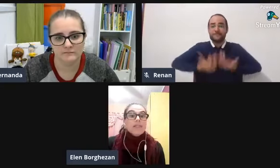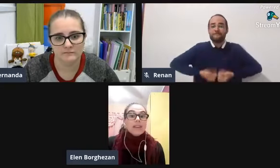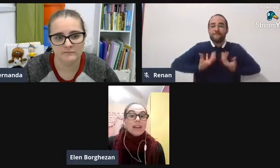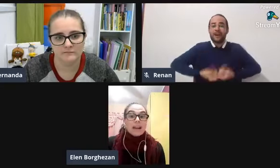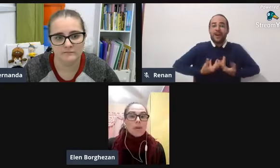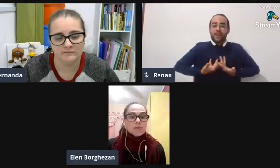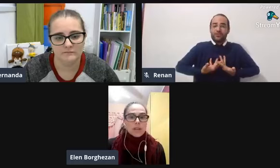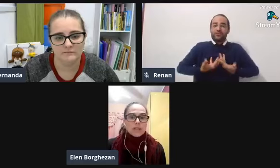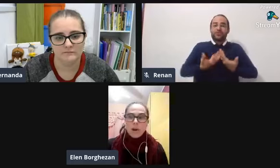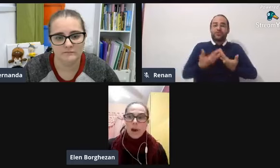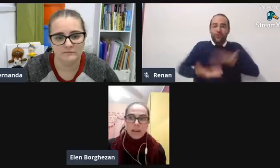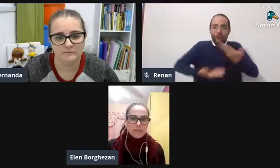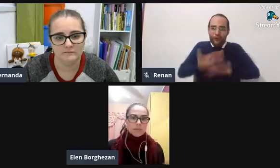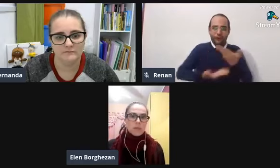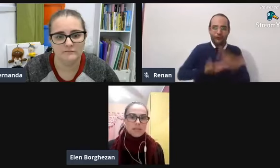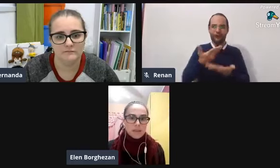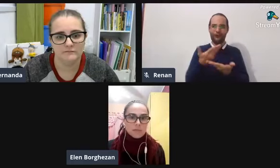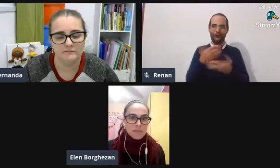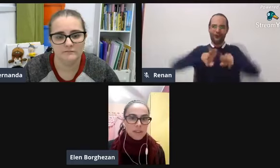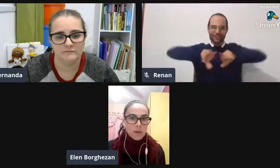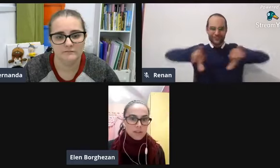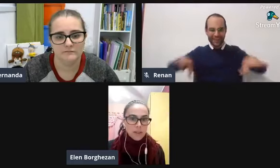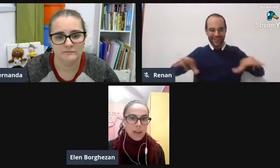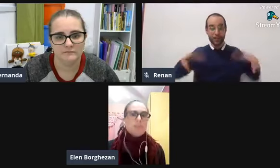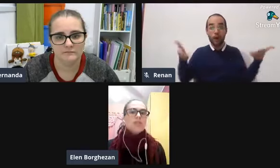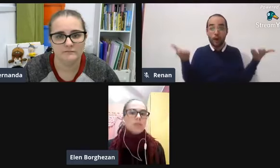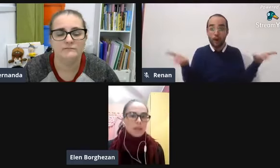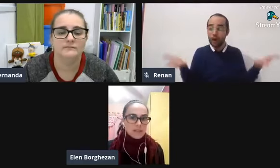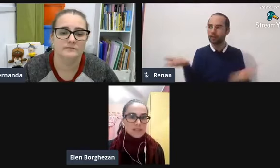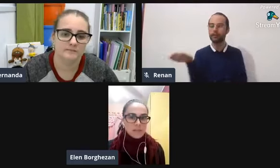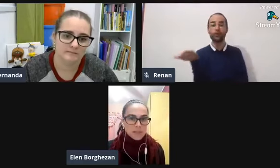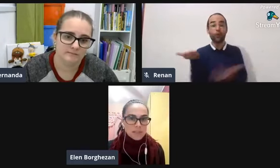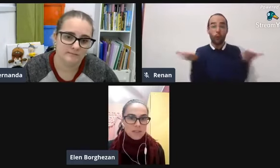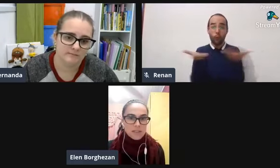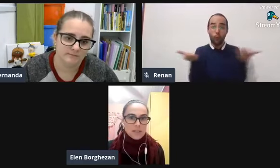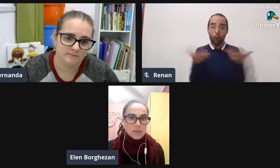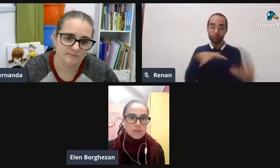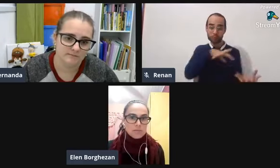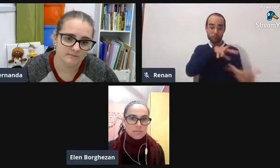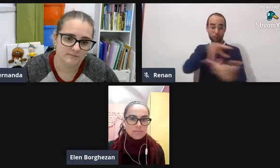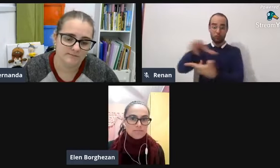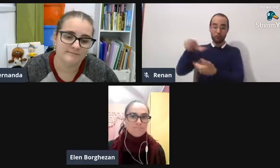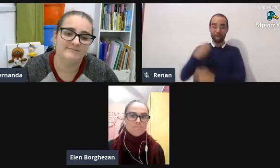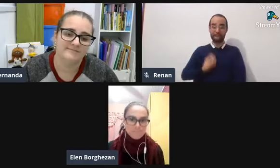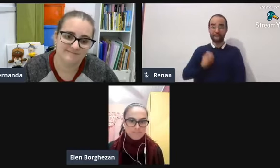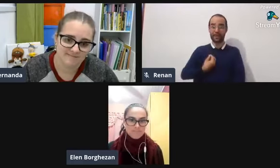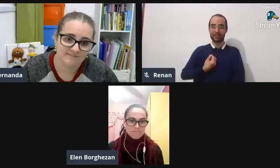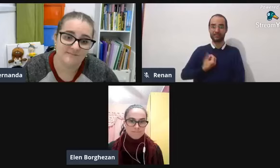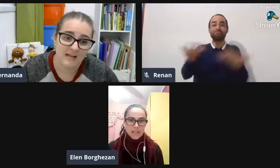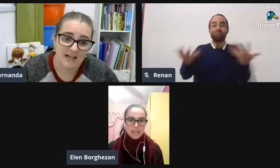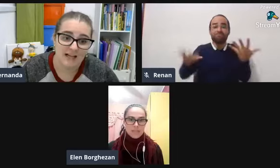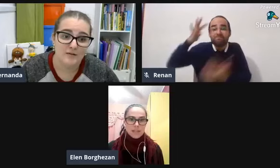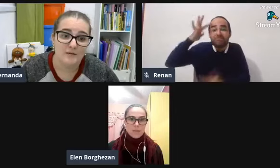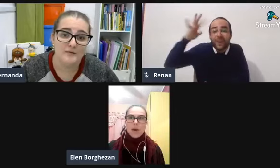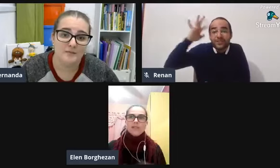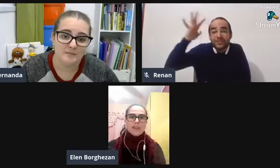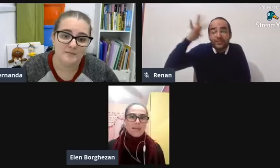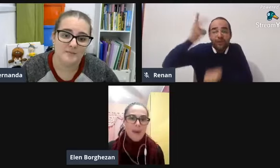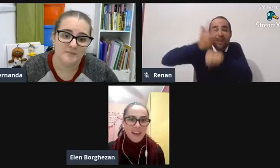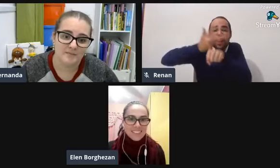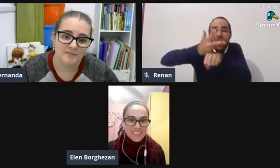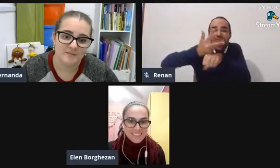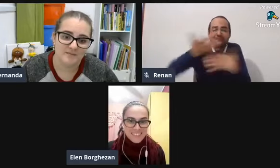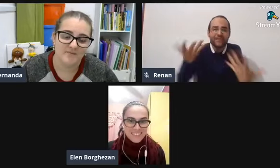um reinventar constante. Olha o que estamos vivendo hoje. Quem imaginou que nós íamos estar fazendo isso? Né? Fazendo